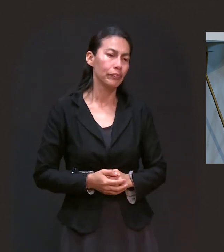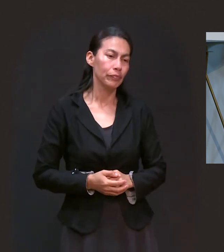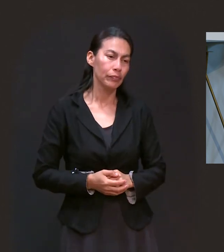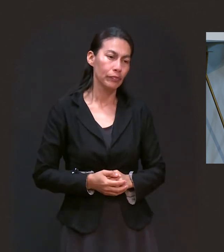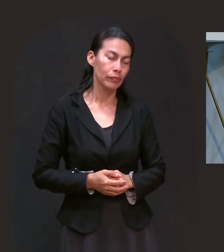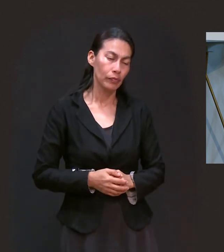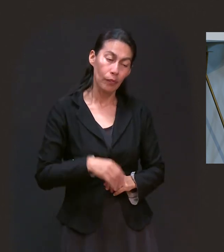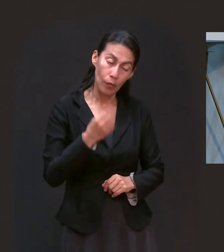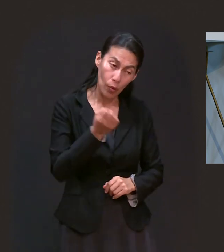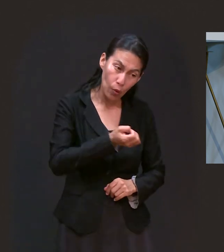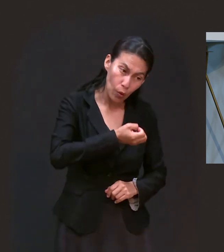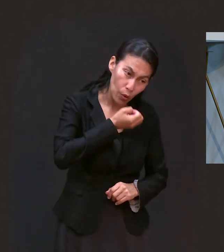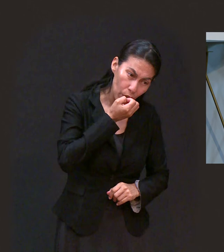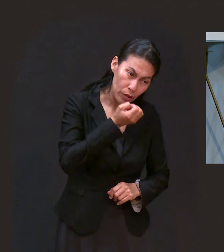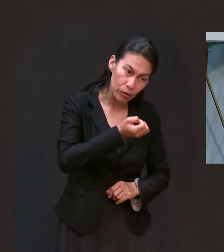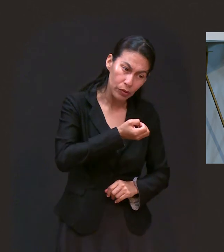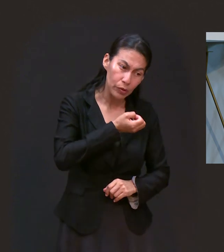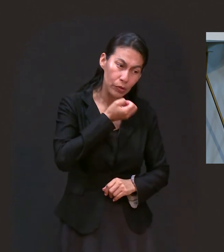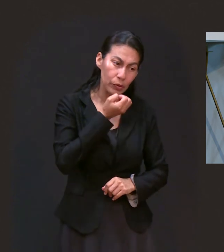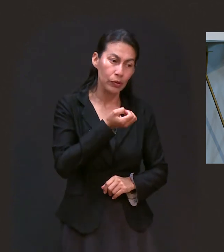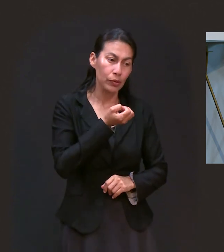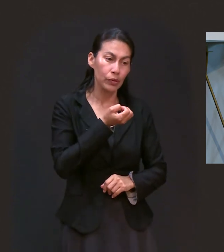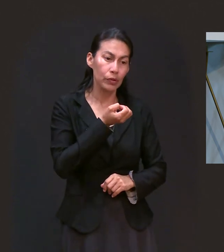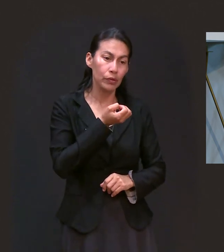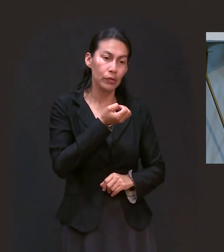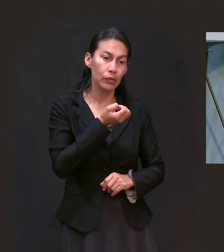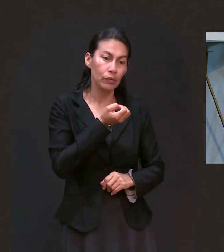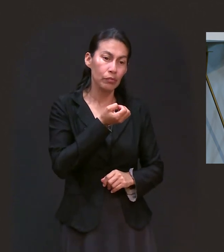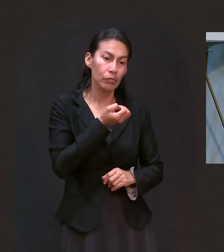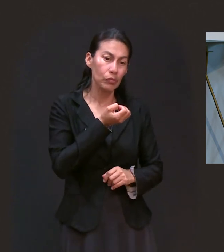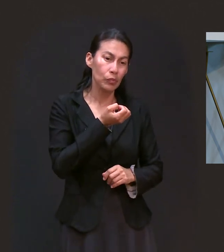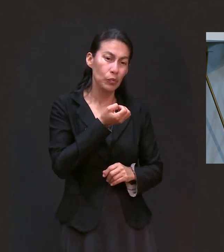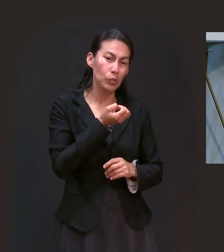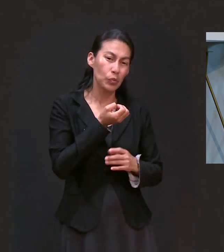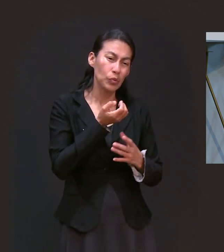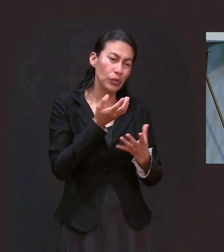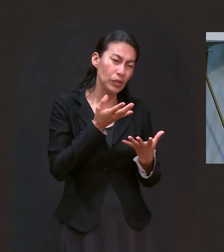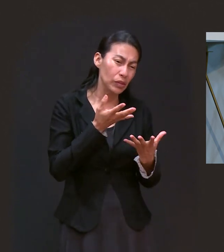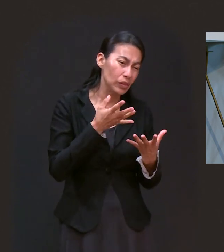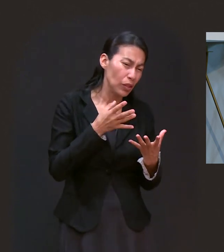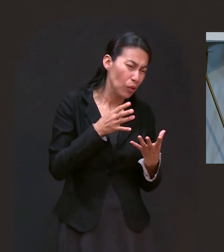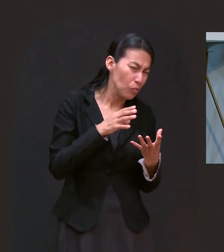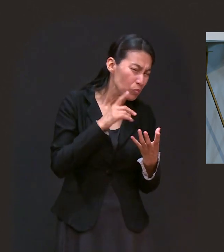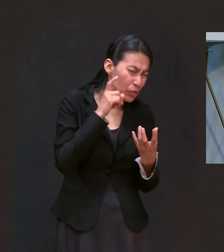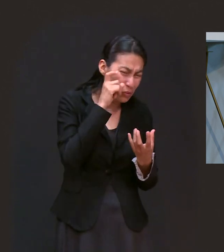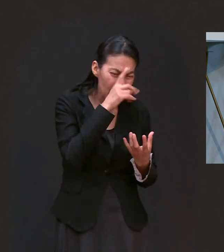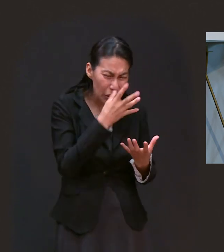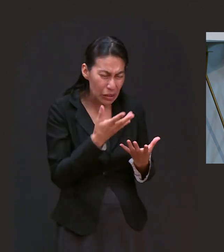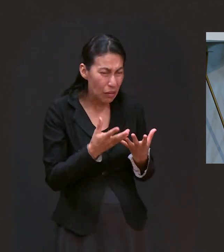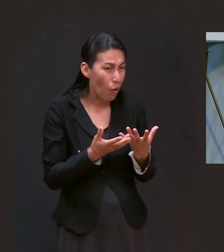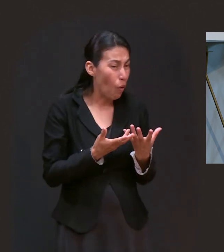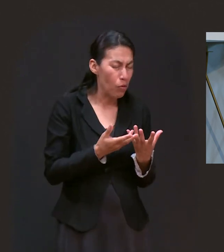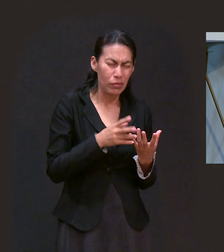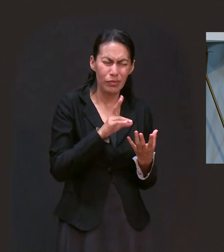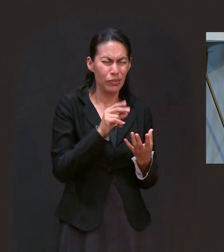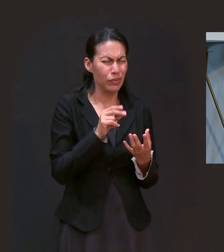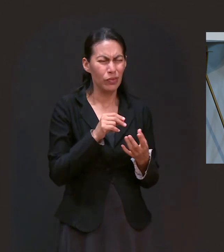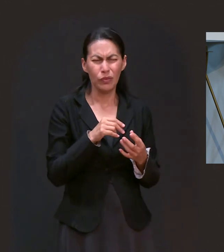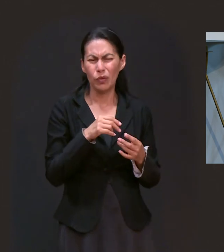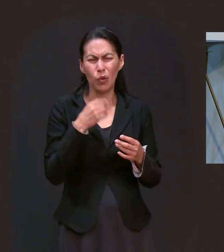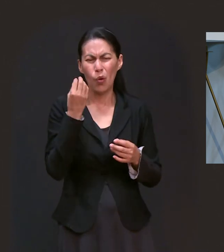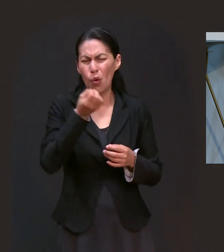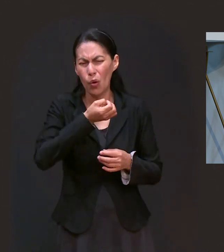algo no en oraciones digámoslo así abstractas sin amor